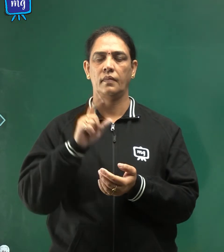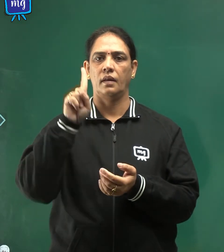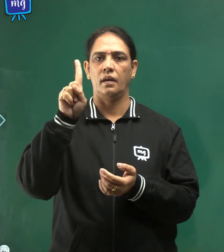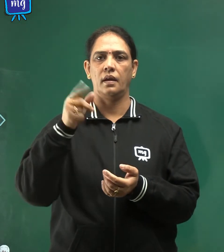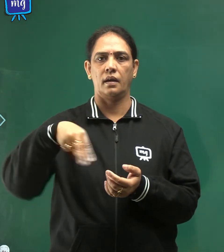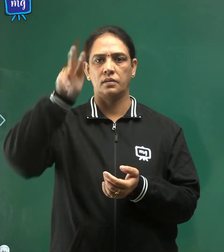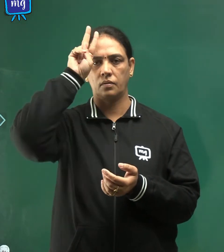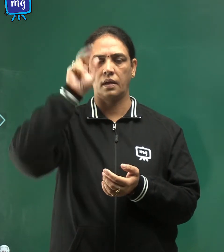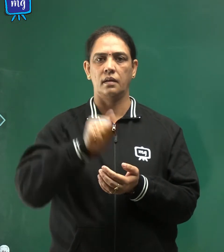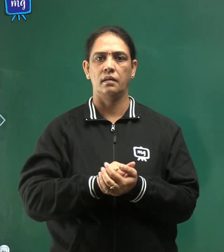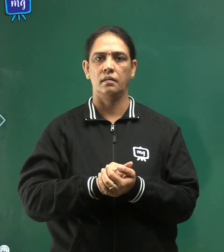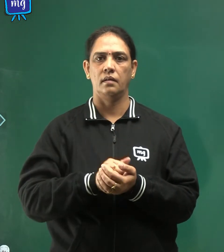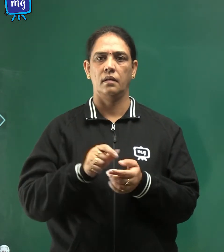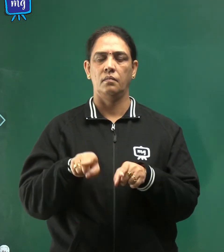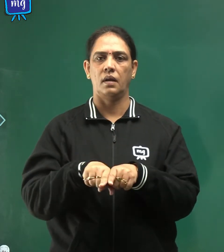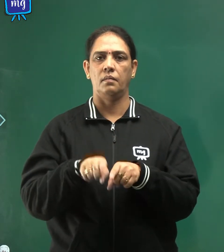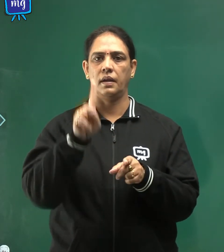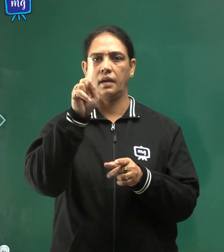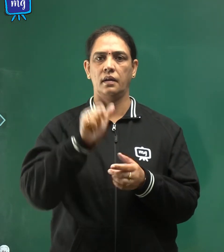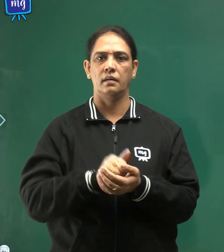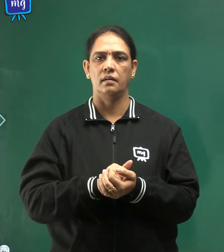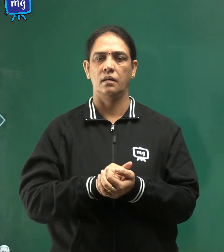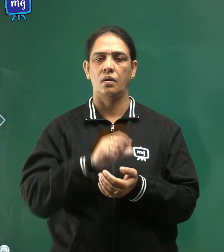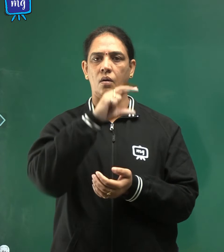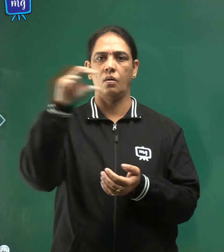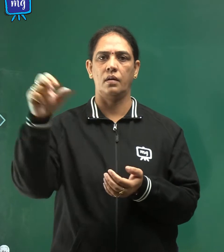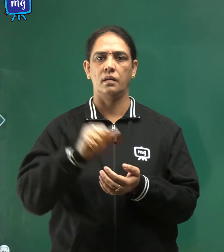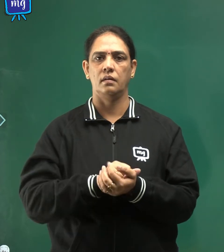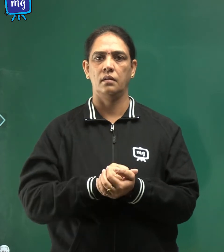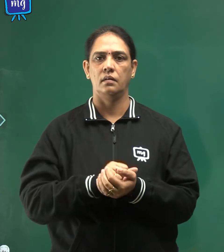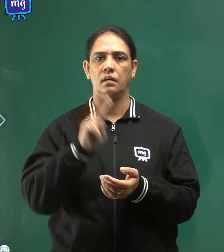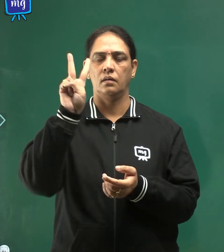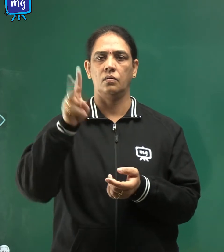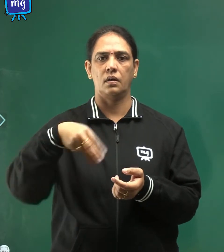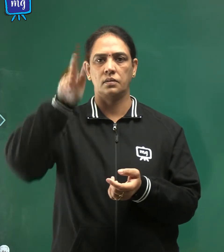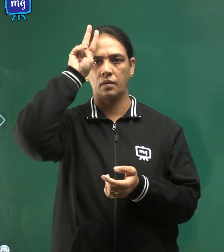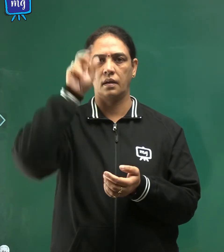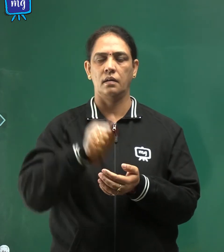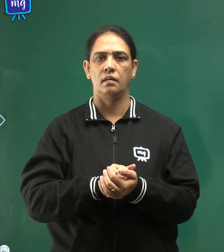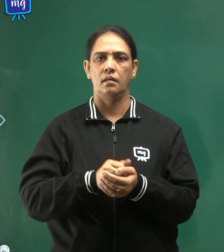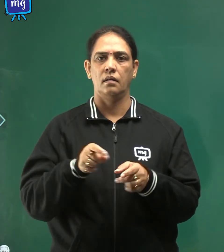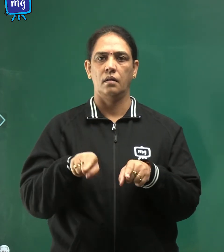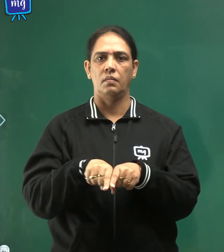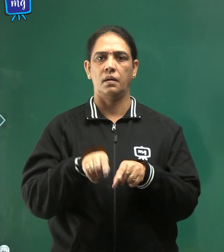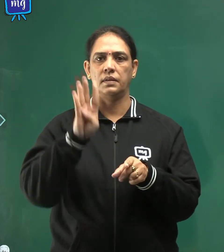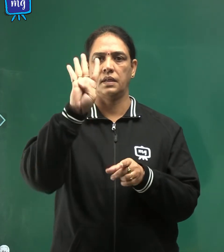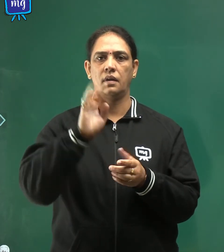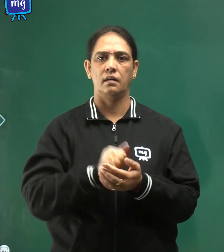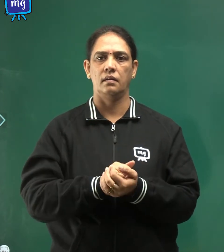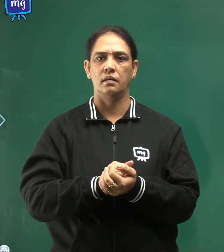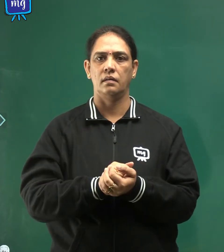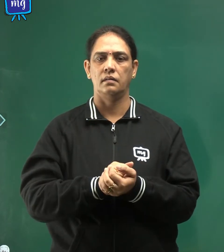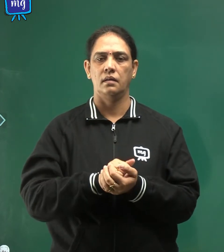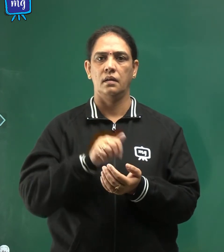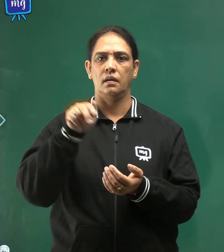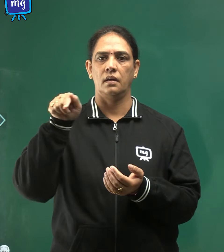स्क्वायर बराबर 1 व 2 का स्क्वायर बराबर 4